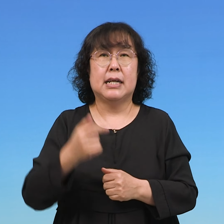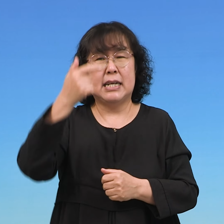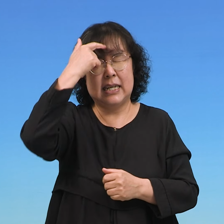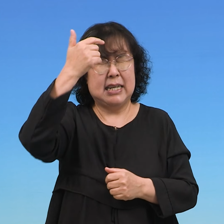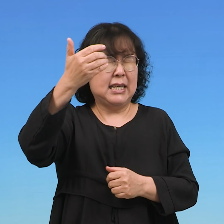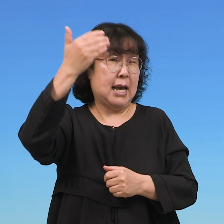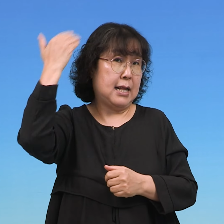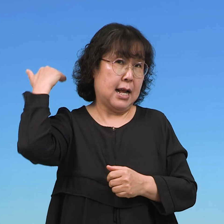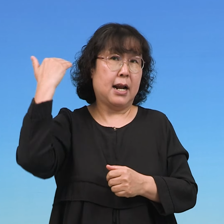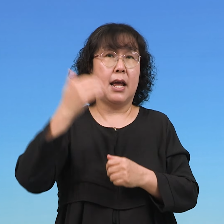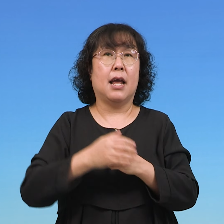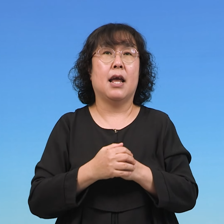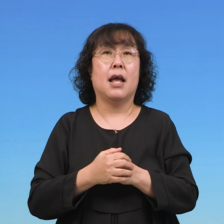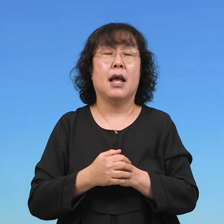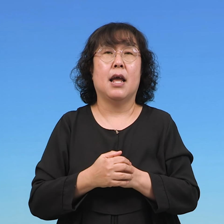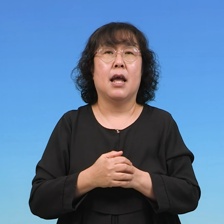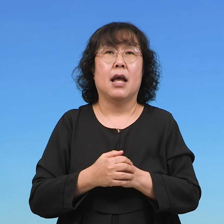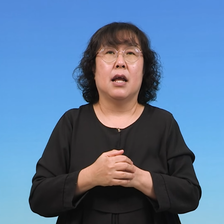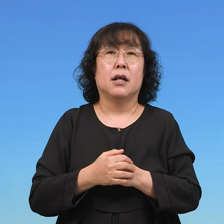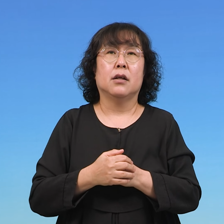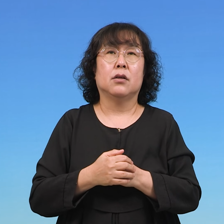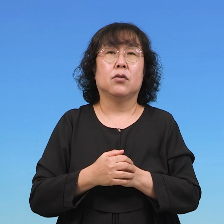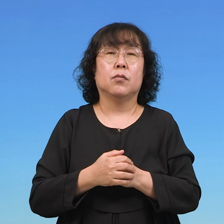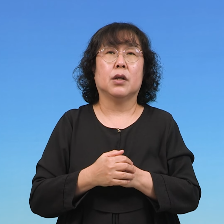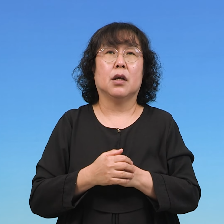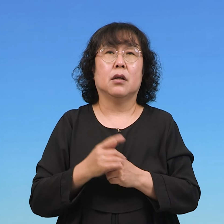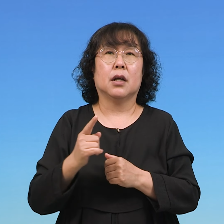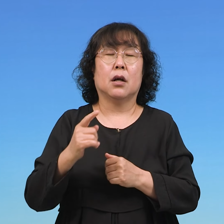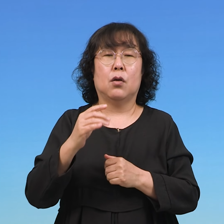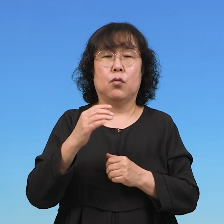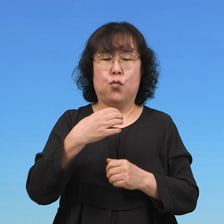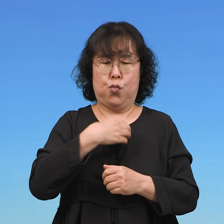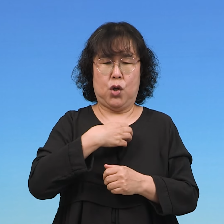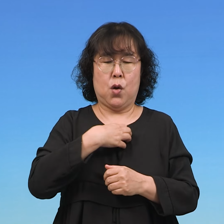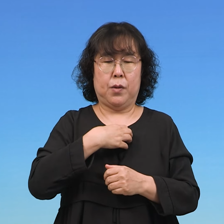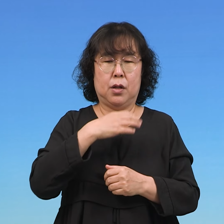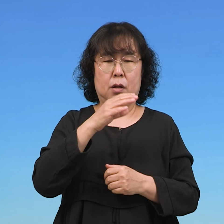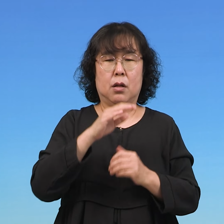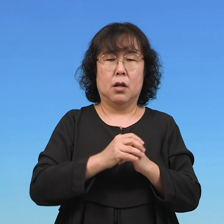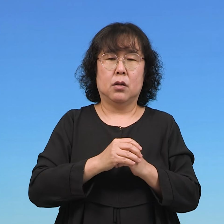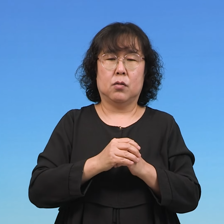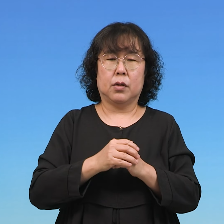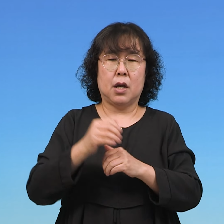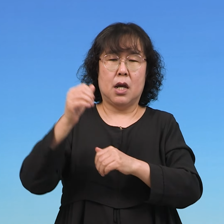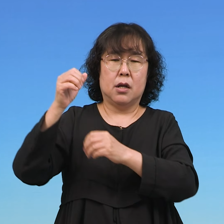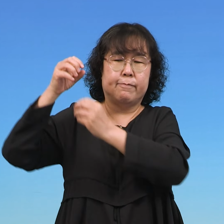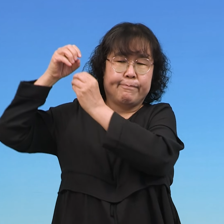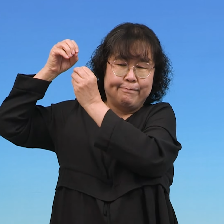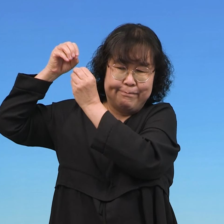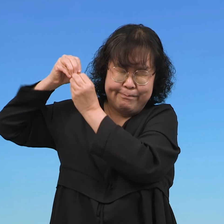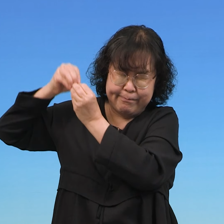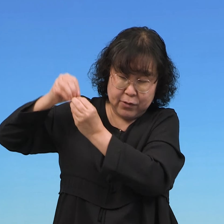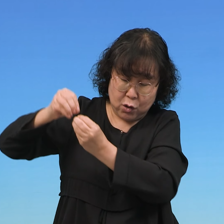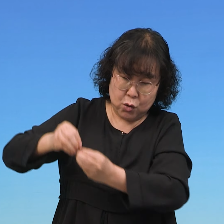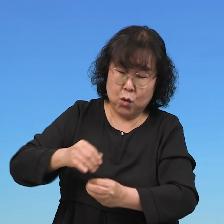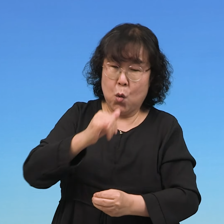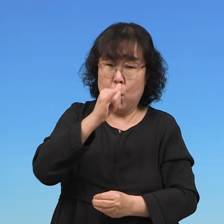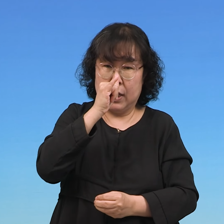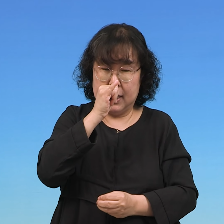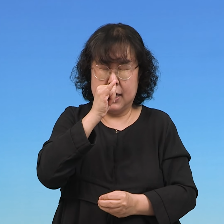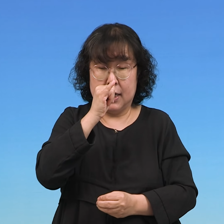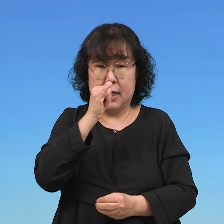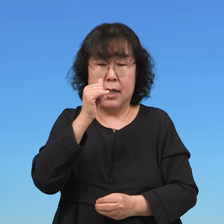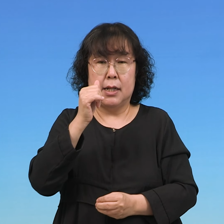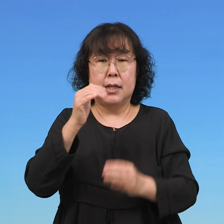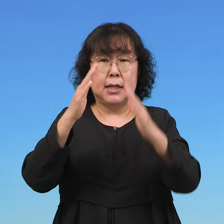집에서 자란 분들이 많으실 것 같은데요, 뼈대 있는 집에서 자란 아이들의 특징이 좀 있습니다. 그냥 엉뚱한 짓